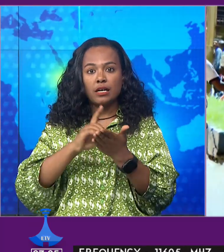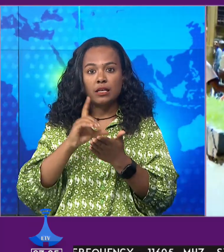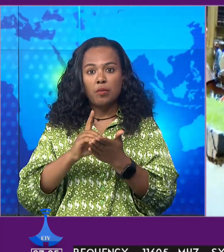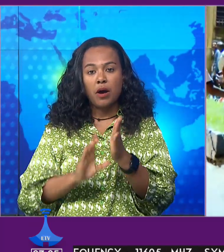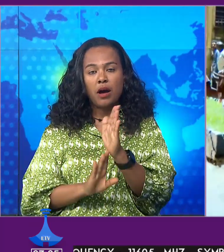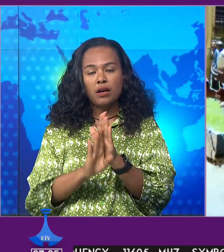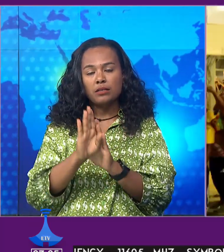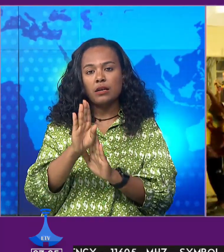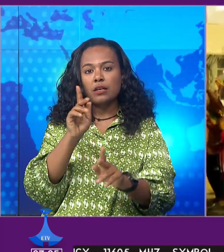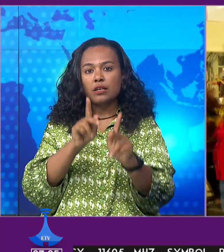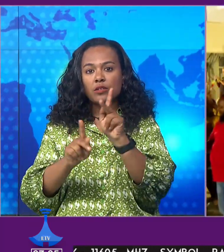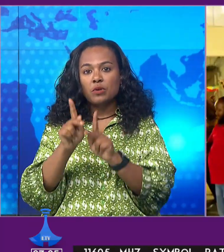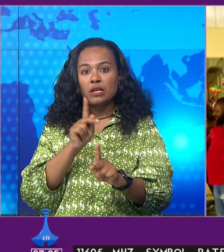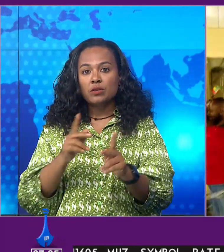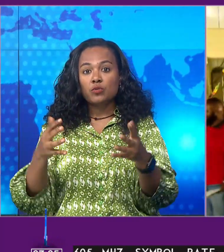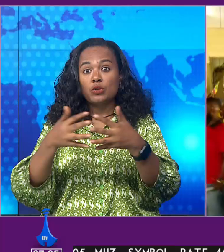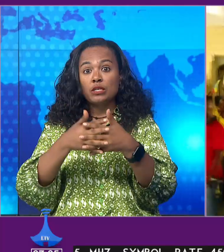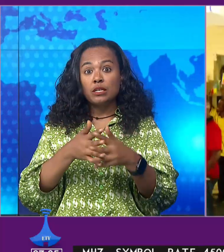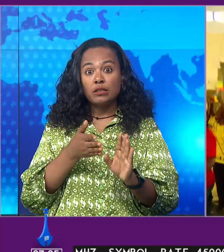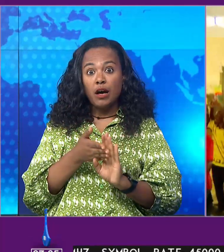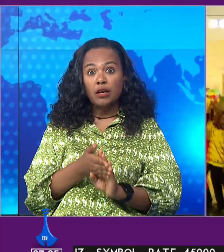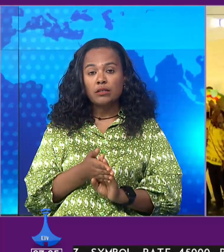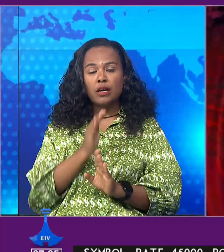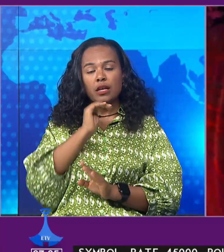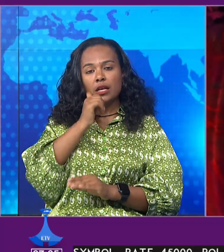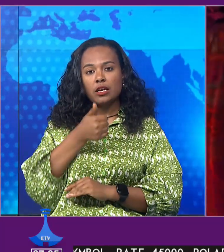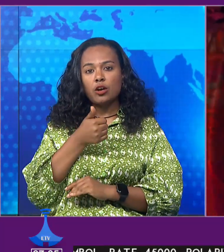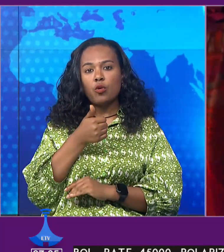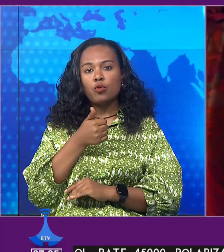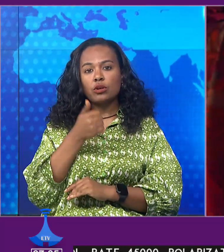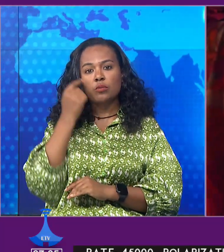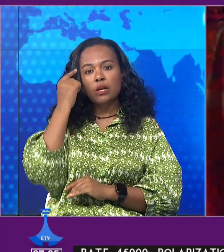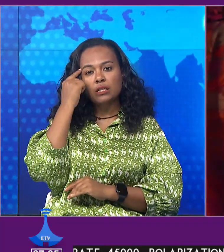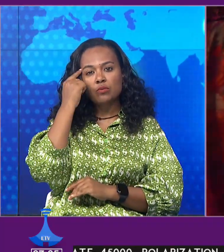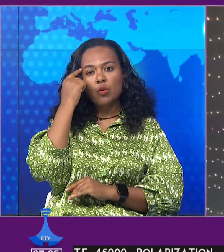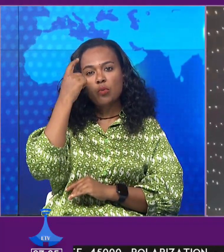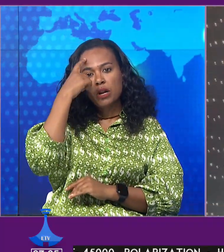አንጻር፣ የህዝብ ለህዝብ ውህደት አንጻር የነገውን